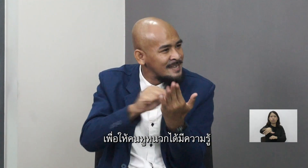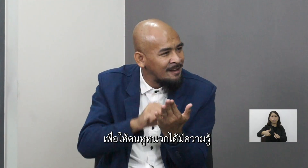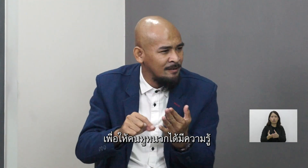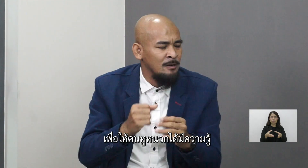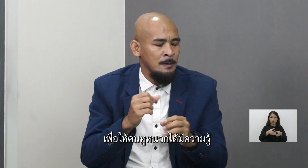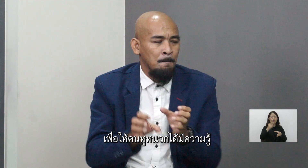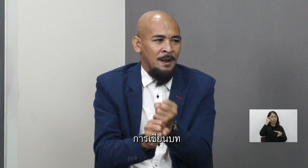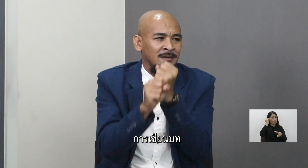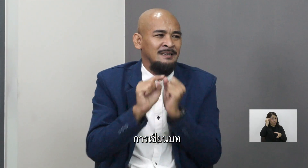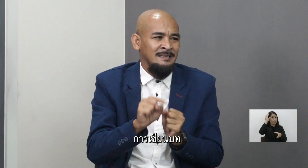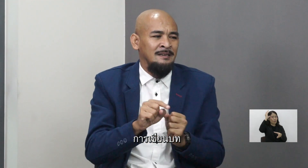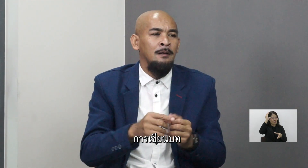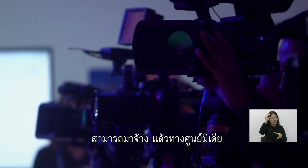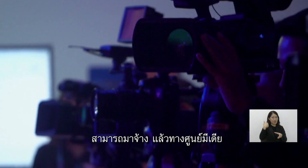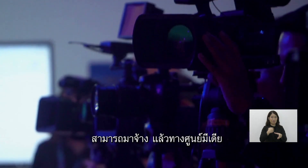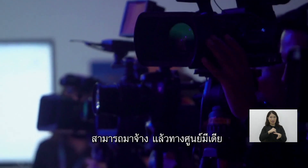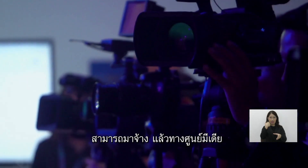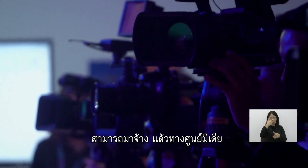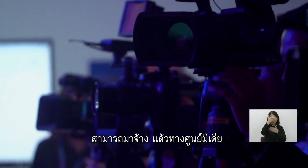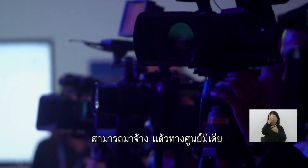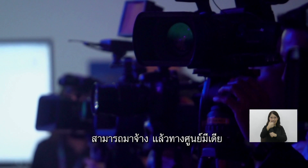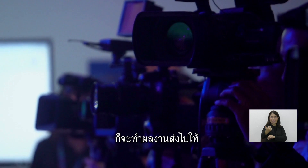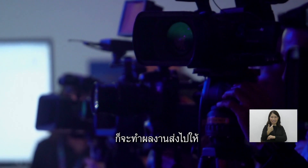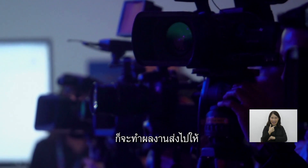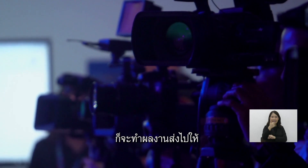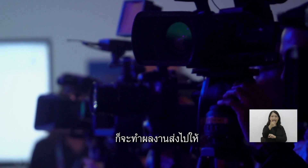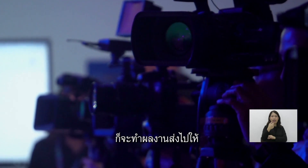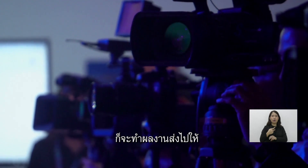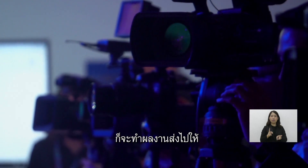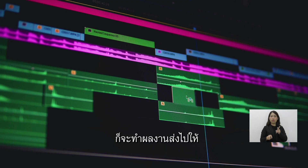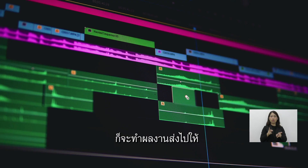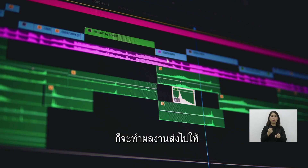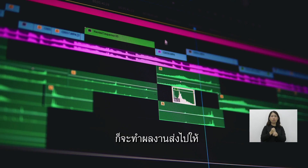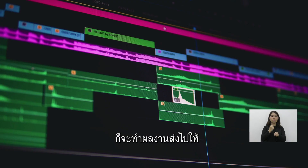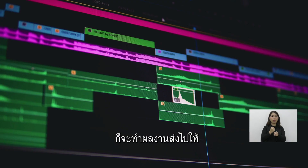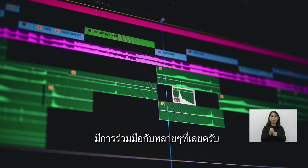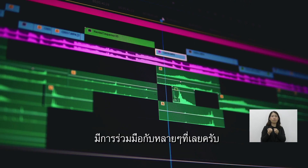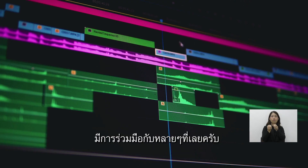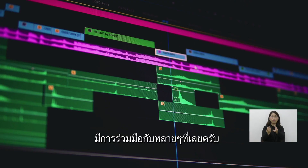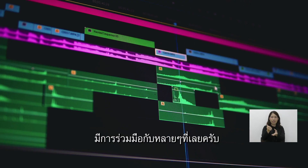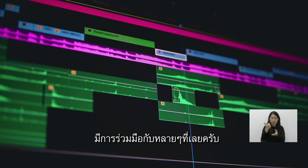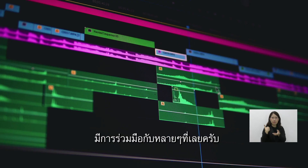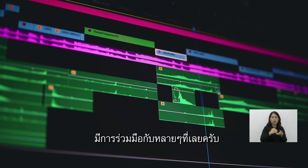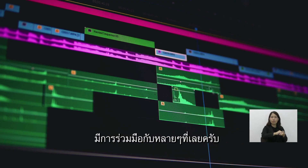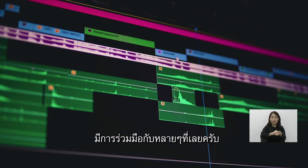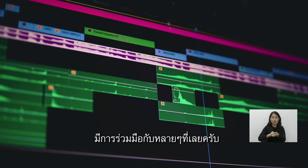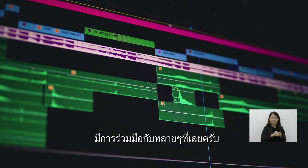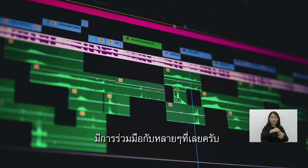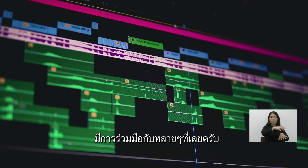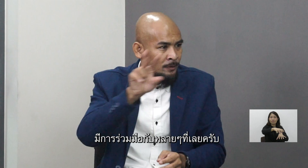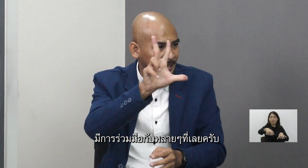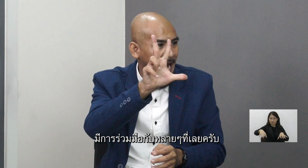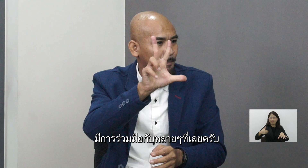คนหูหนวกได้มีความรู้การเขียนบทสามารถมาจ้างแล้วทางศูนย์มีเดียก็จะทำผลงานส่งไปให้แล้วก็มีความร่วมมือกับหลายๆที่เลย